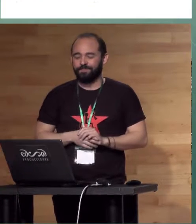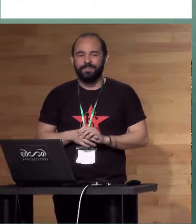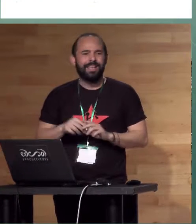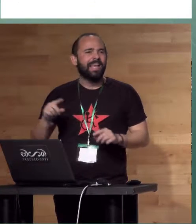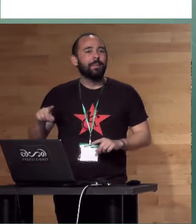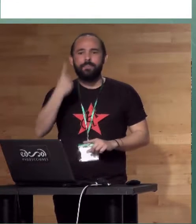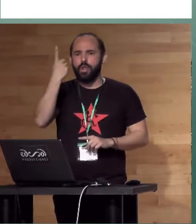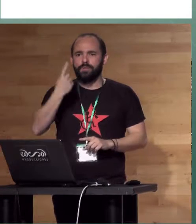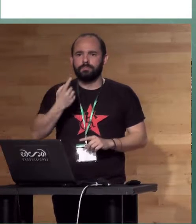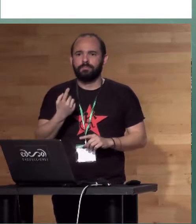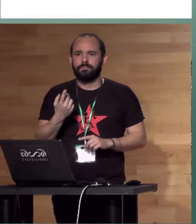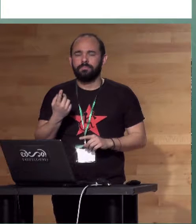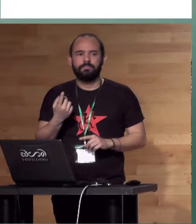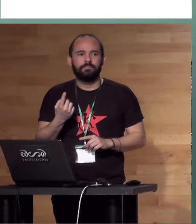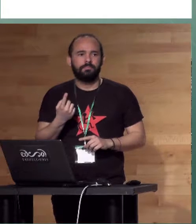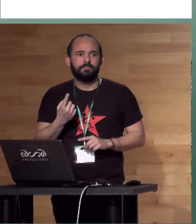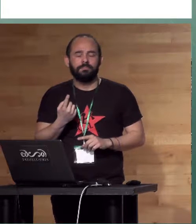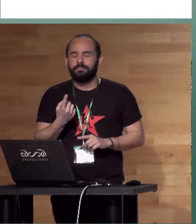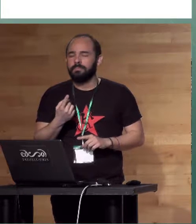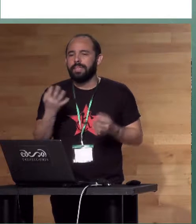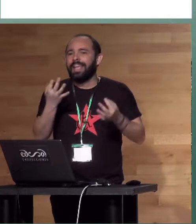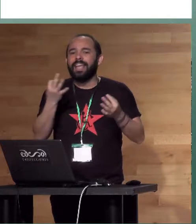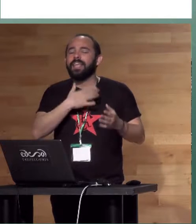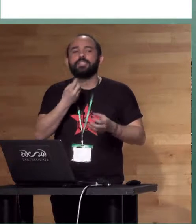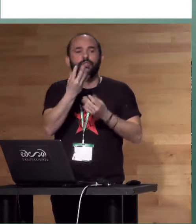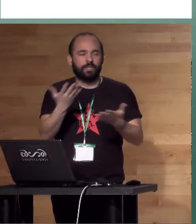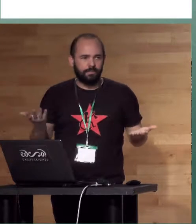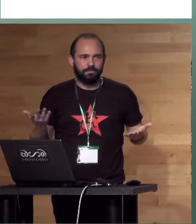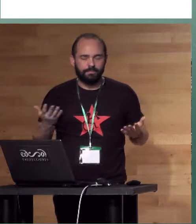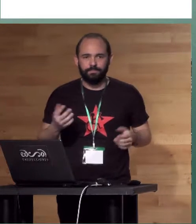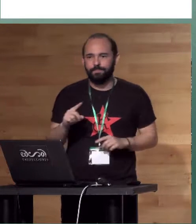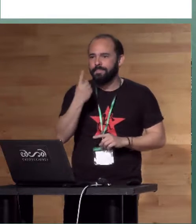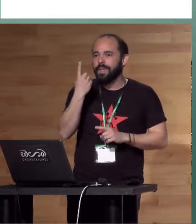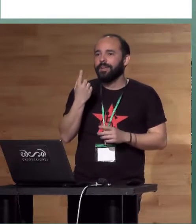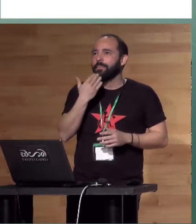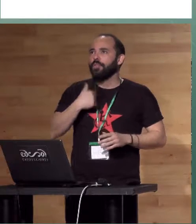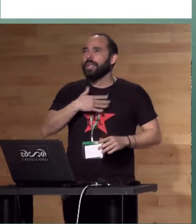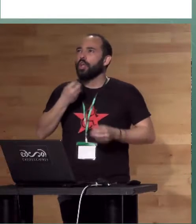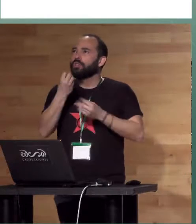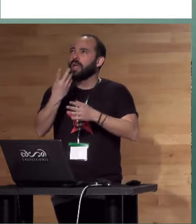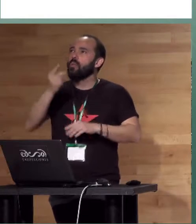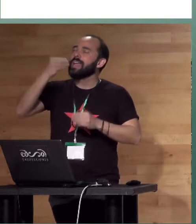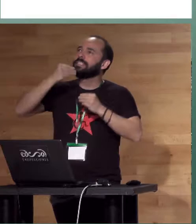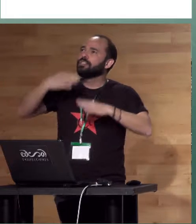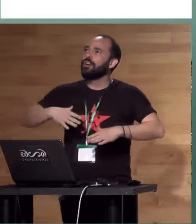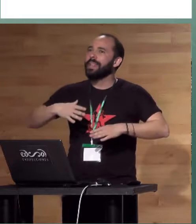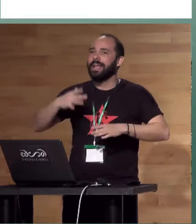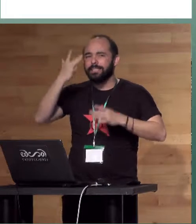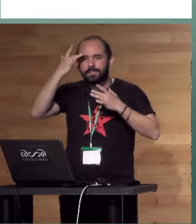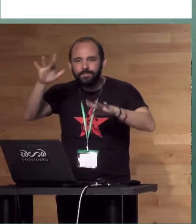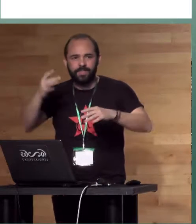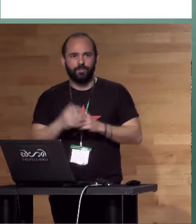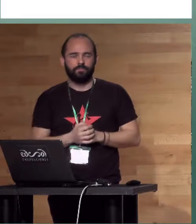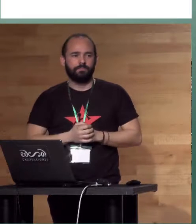Quiero hacer una película, pero ¿cómo? Lo primero que hay que hacer, ¿qué es lo que quieres contar? ¿Qué queremos contar?